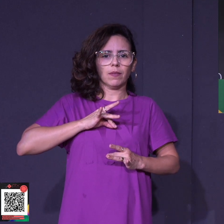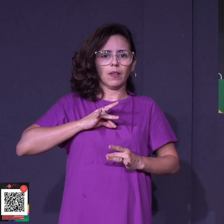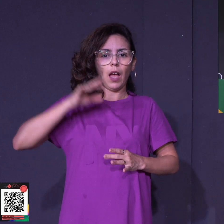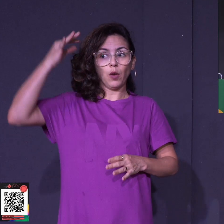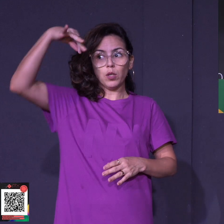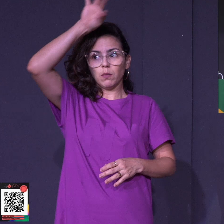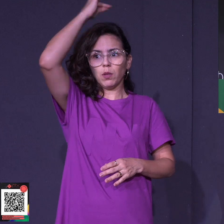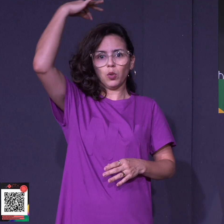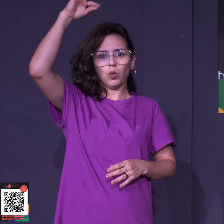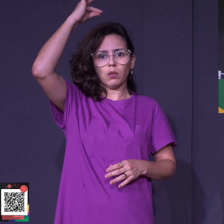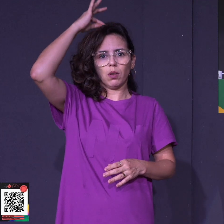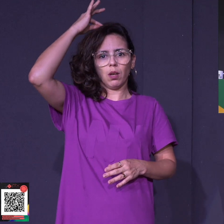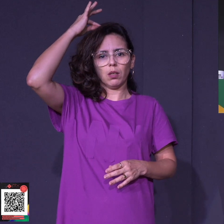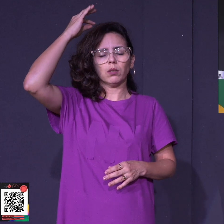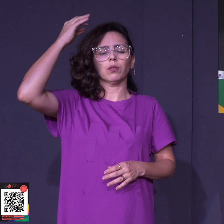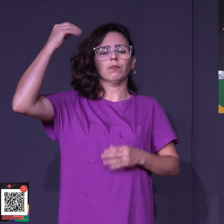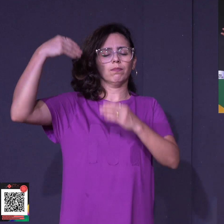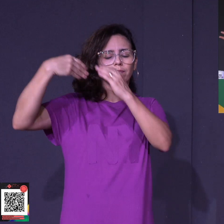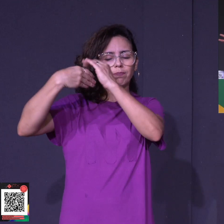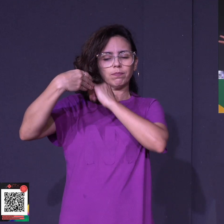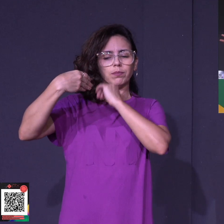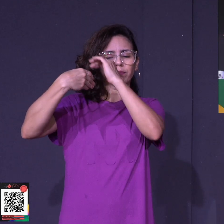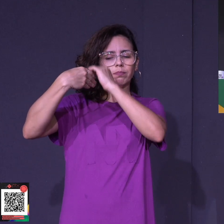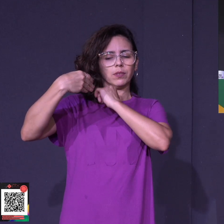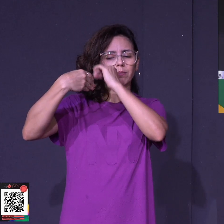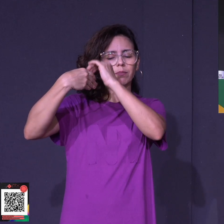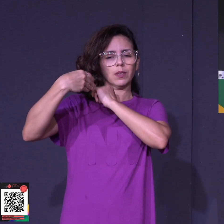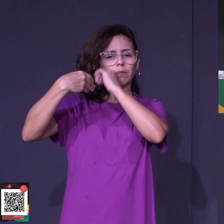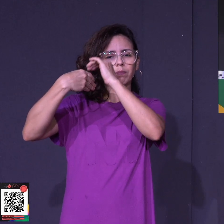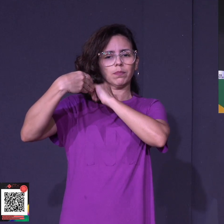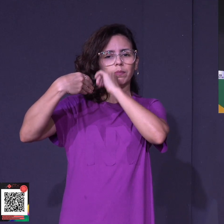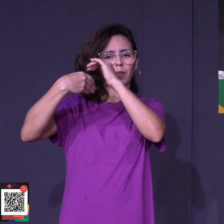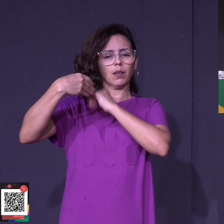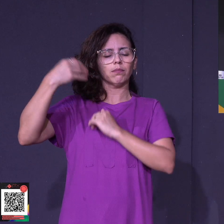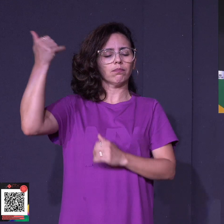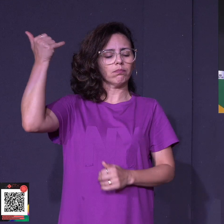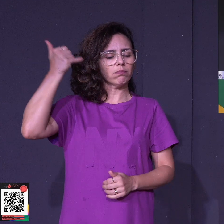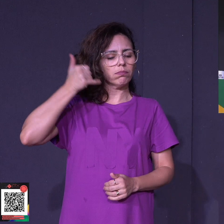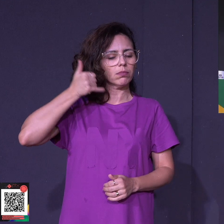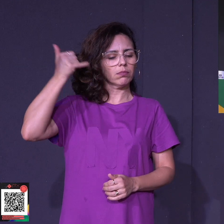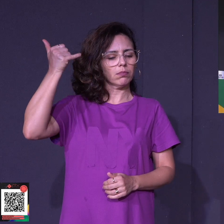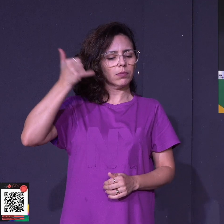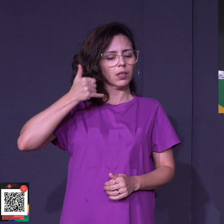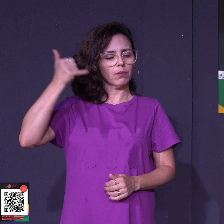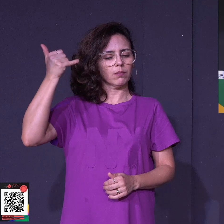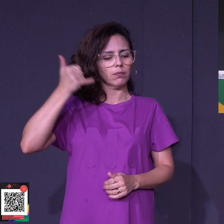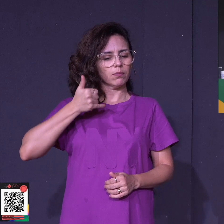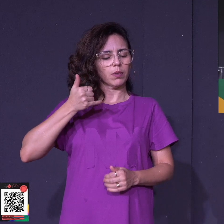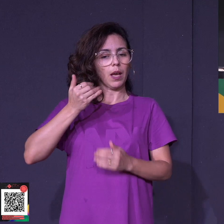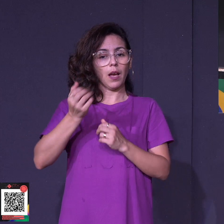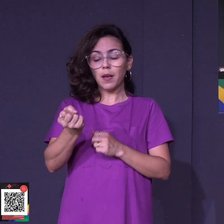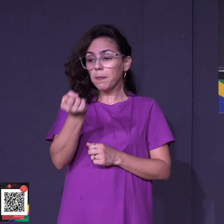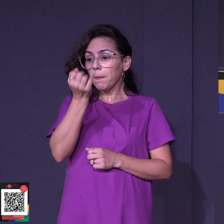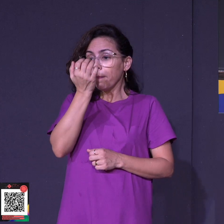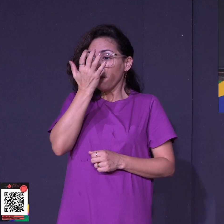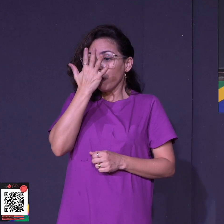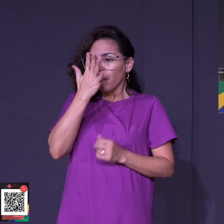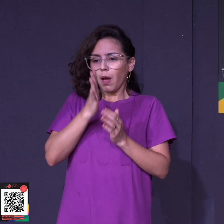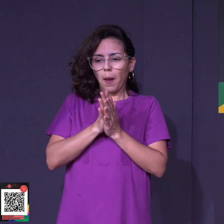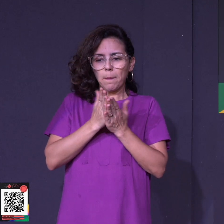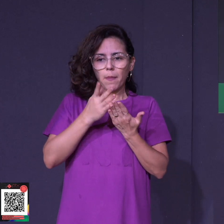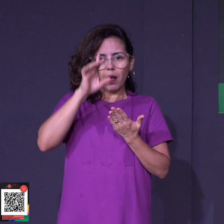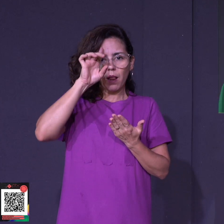pensamento vem, e se ele não pode ficar, o Espírito Santo na hora, a palavra diz isso, a gente se move pela palavra.